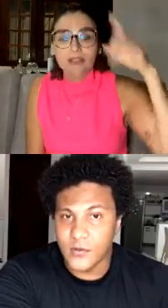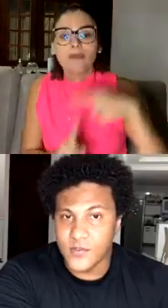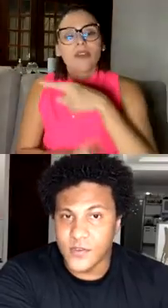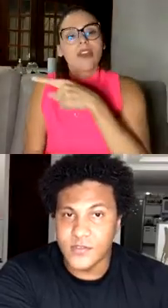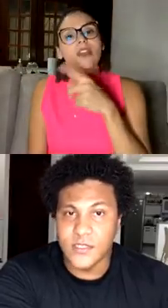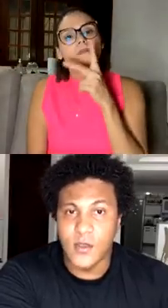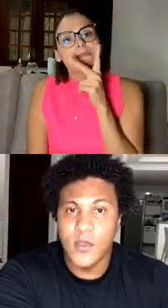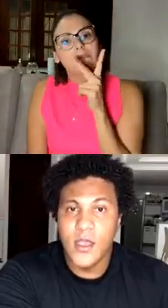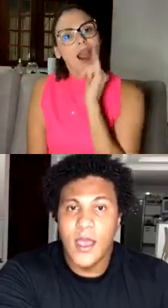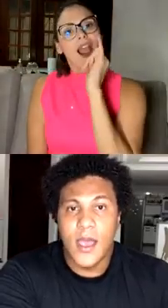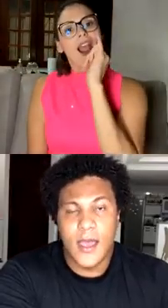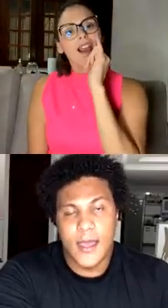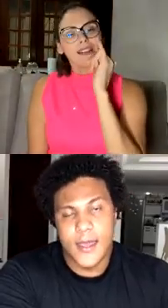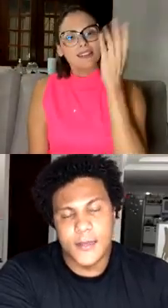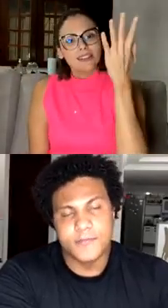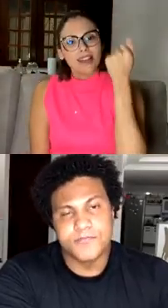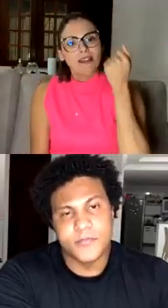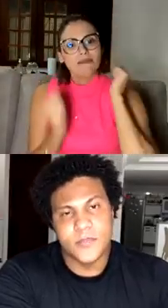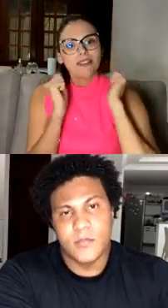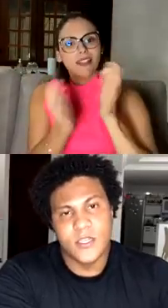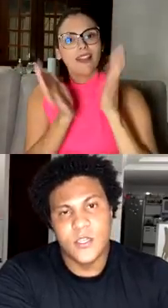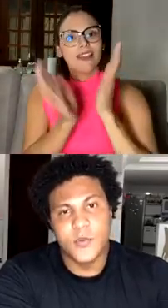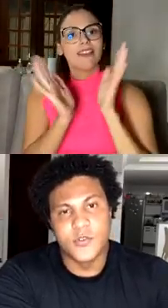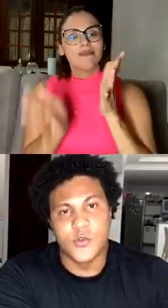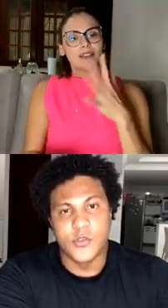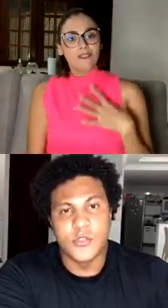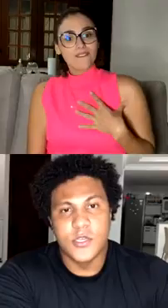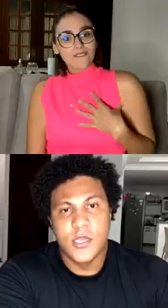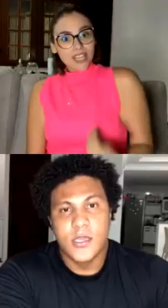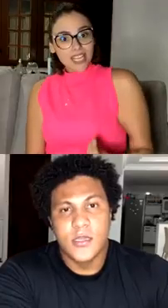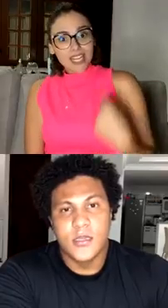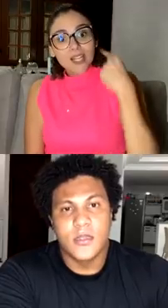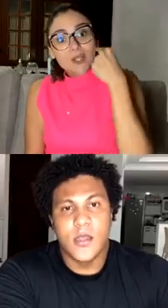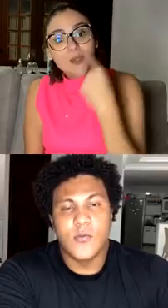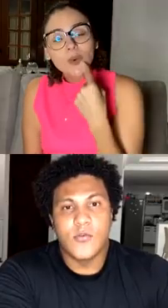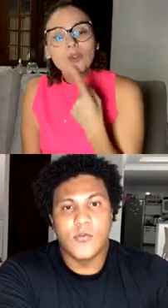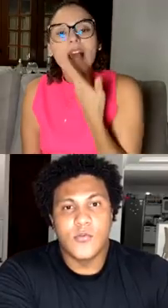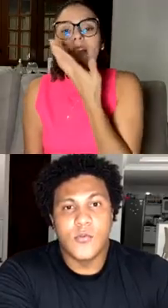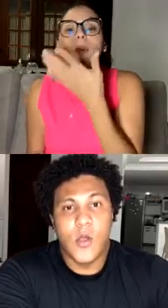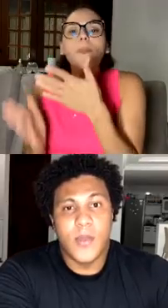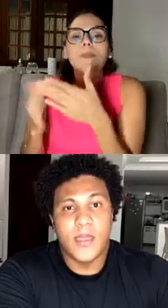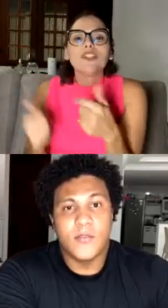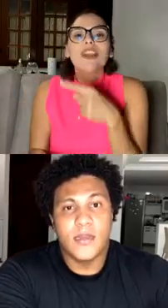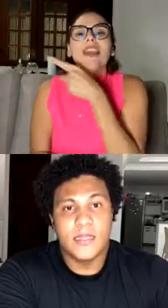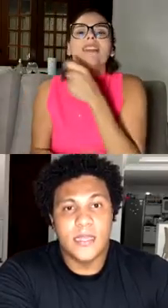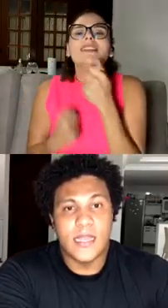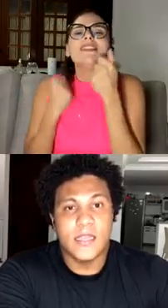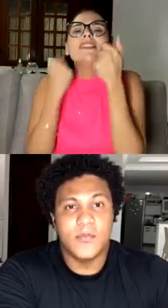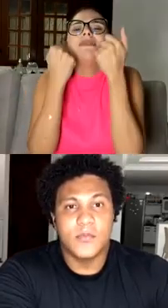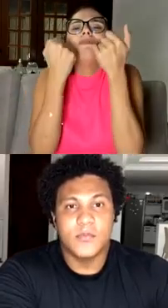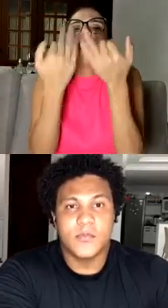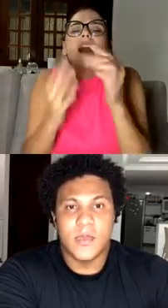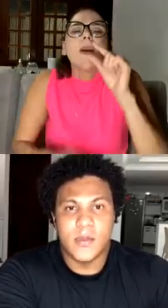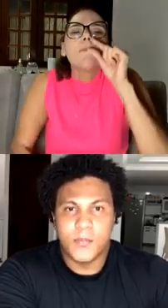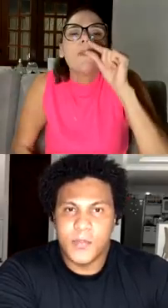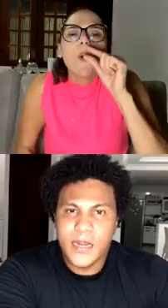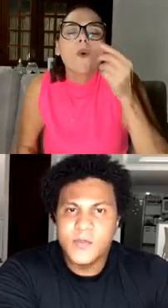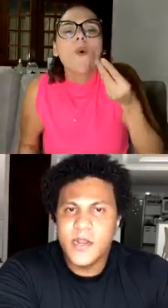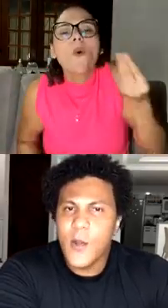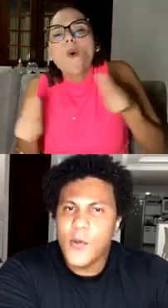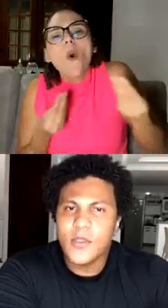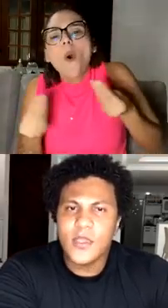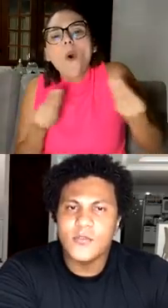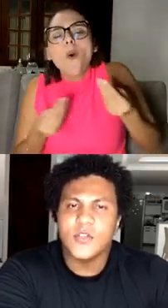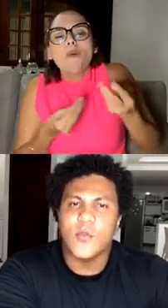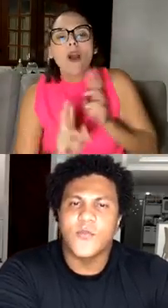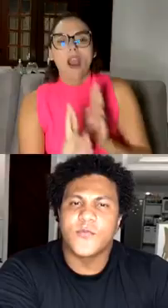falam. Então, imagine para os surdos. Então, o Roberto ele está aqui para explicar